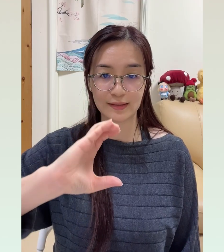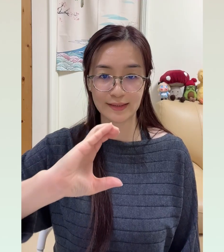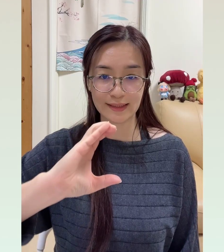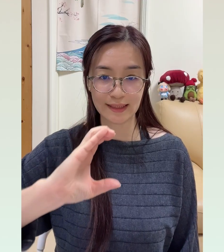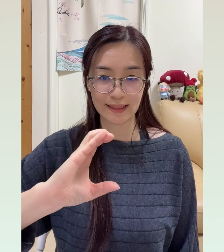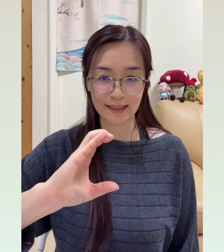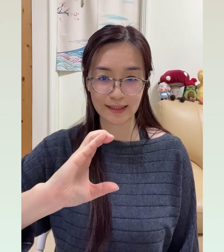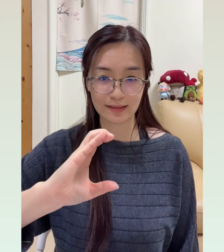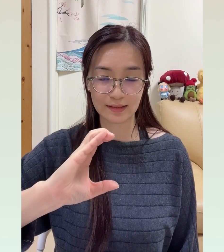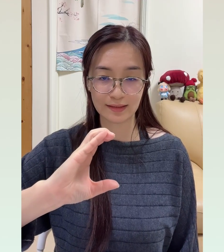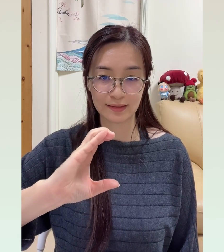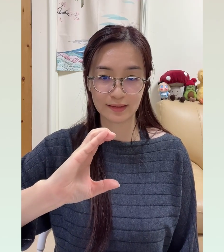C